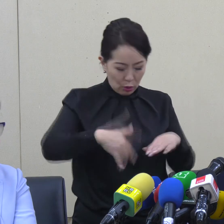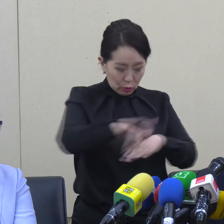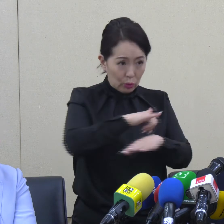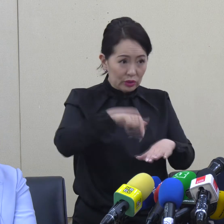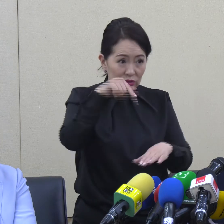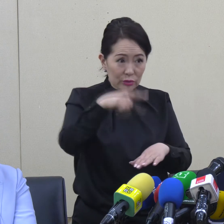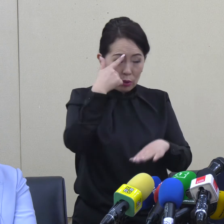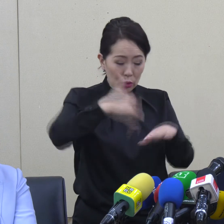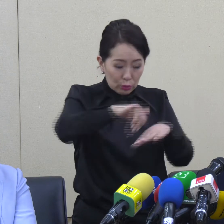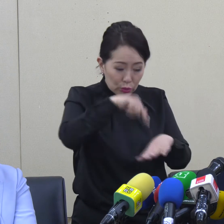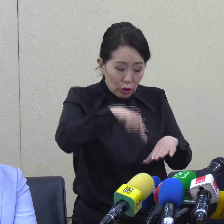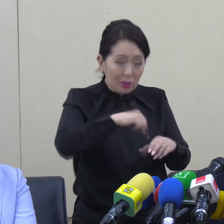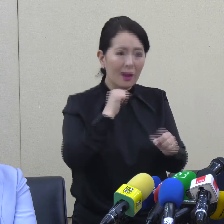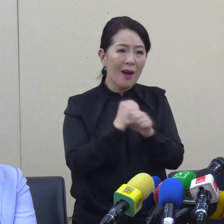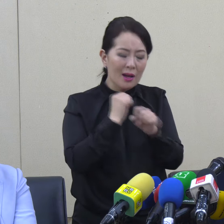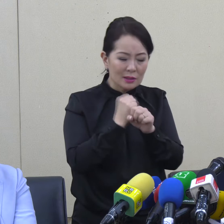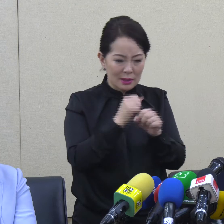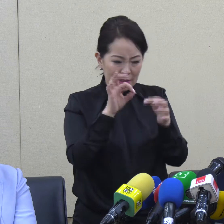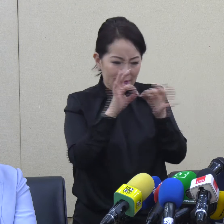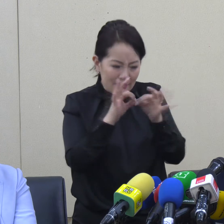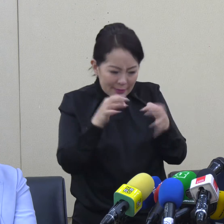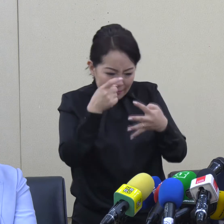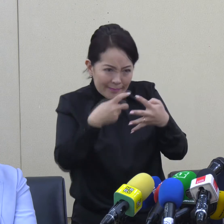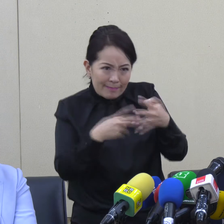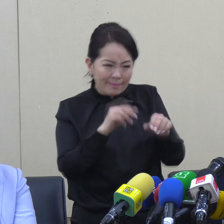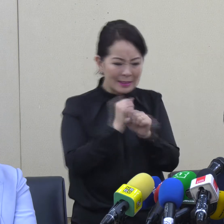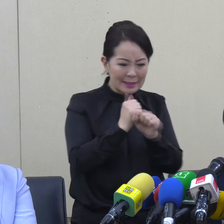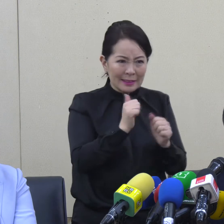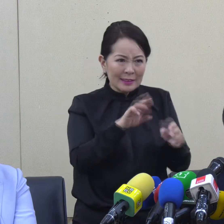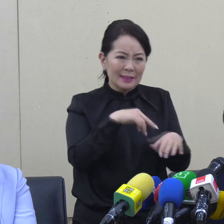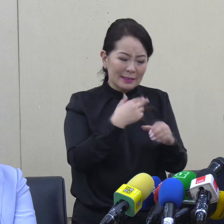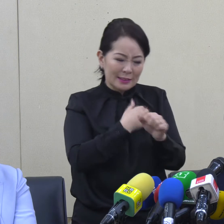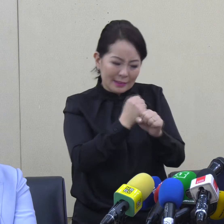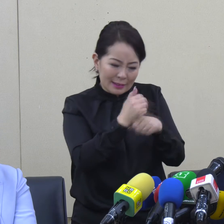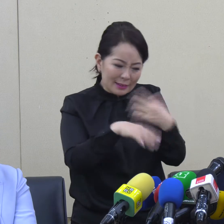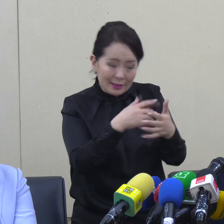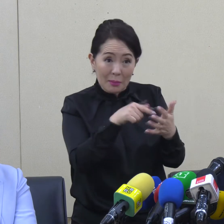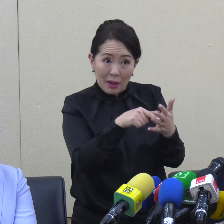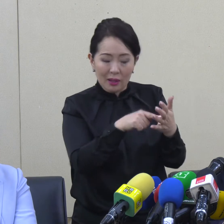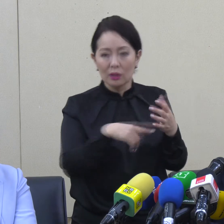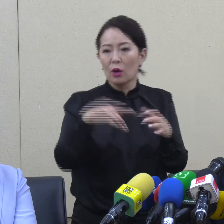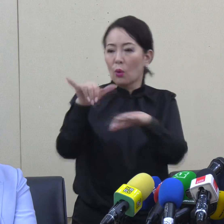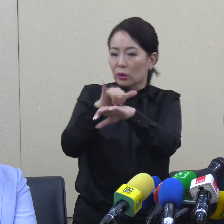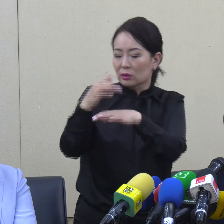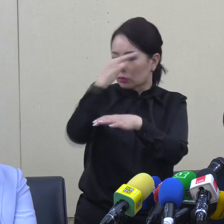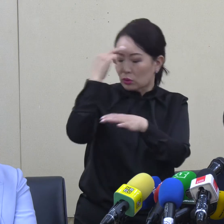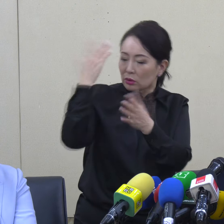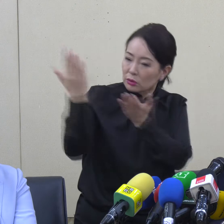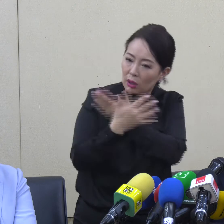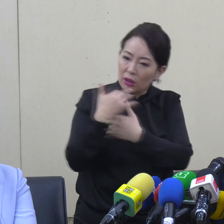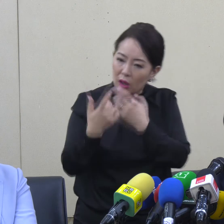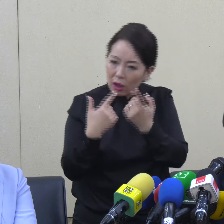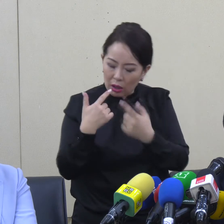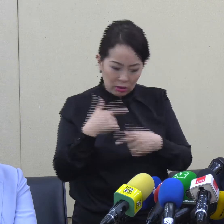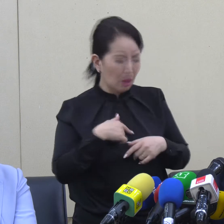хэрэгжүүлж байгаа арга хэмжээнүүдийг бол бусад оронтой бид туршлага хуваалцаж мэдээ солилцож байгаа хувьд зөв зүйтэй